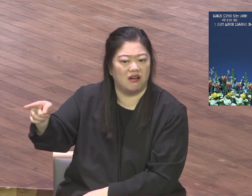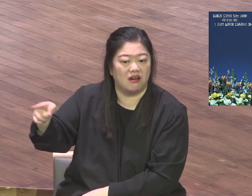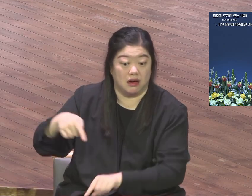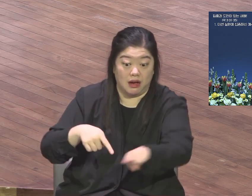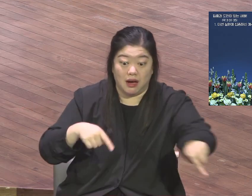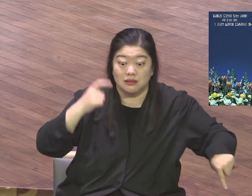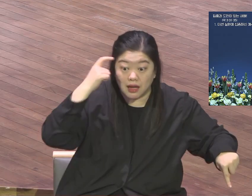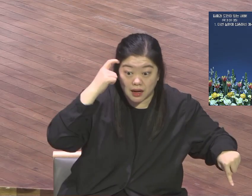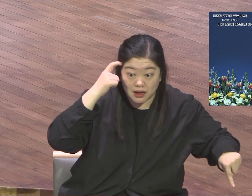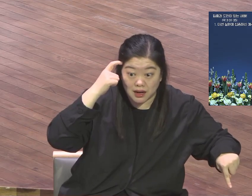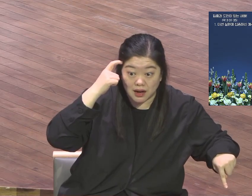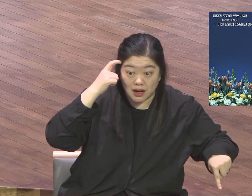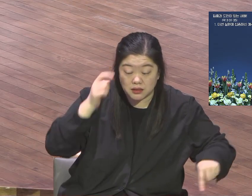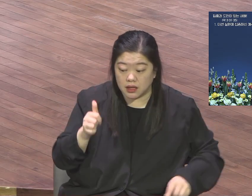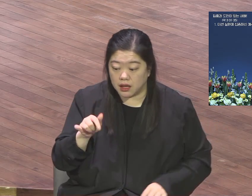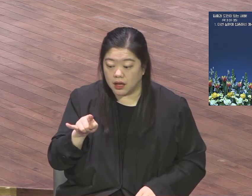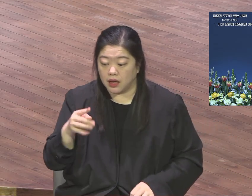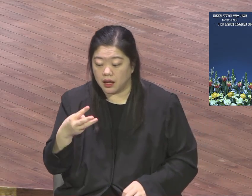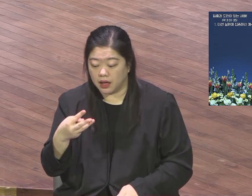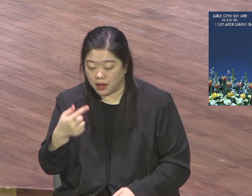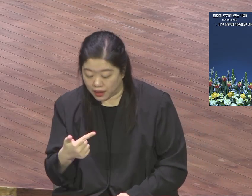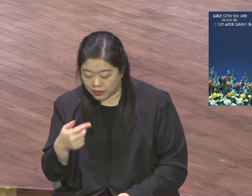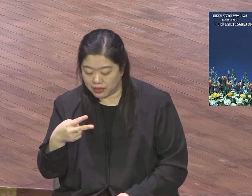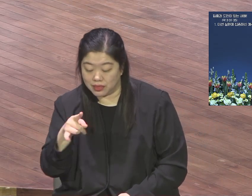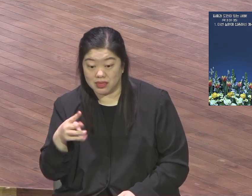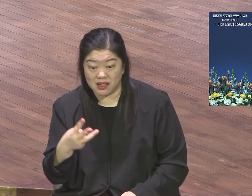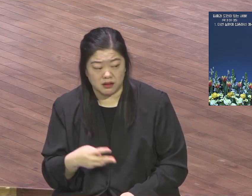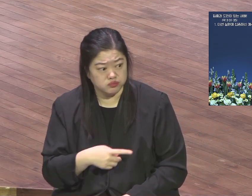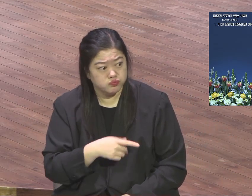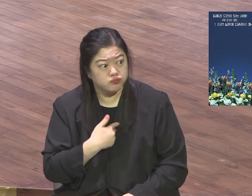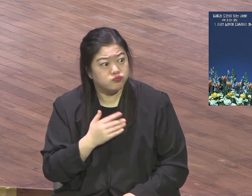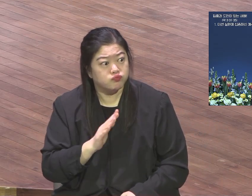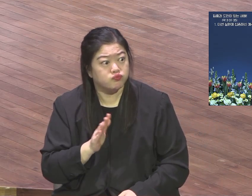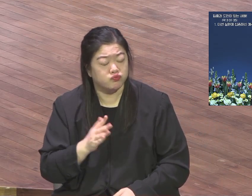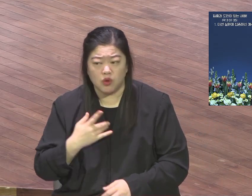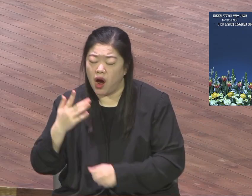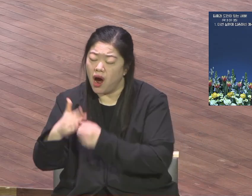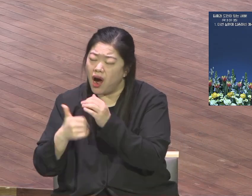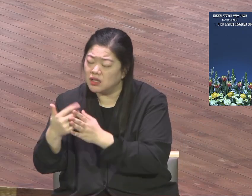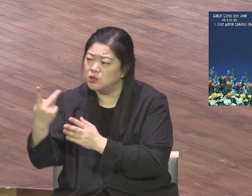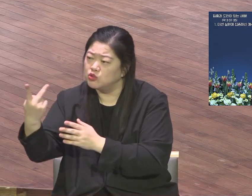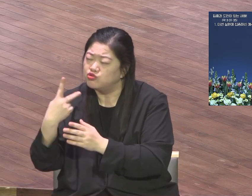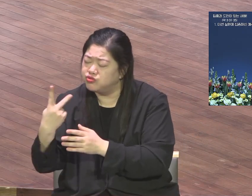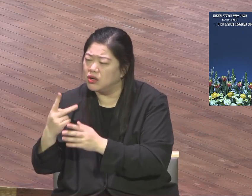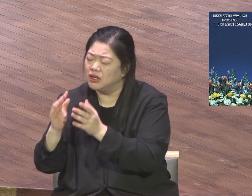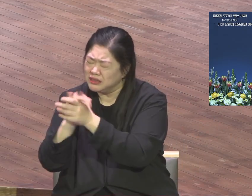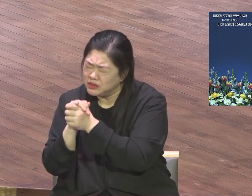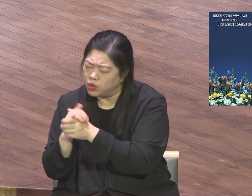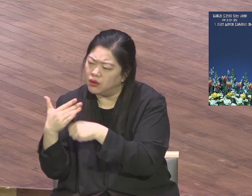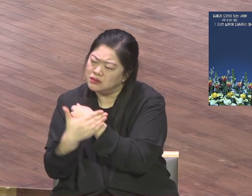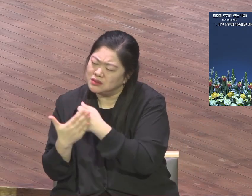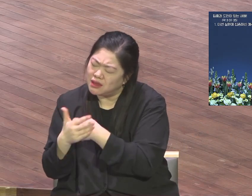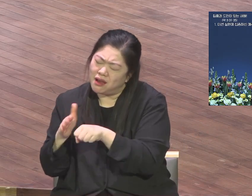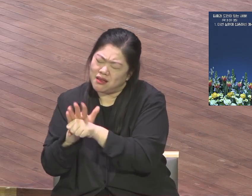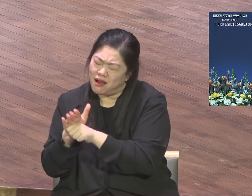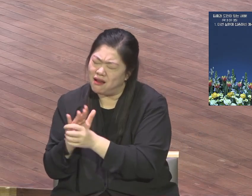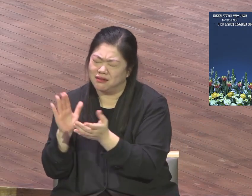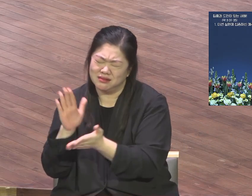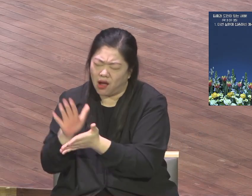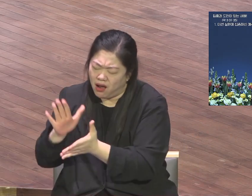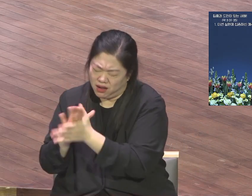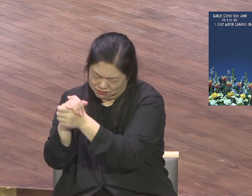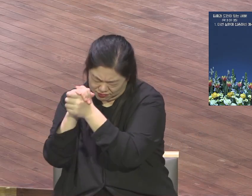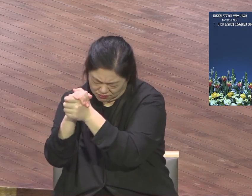집중했어요. 하나님 앞에 하나님 앞에 기도하는 가운데 받은 곡이 여러분